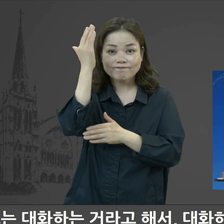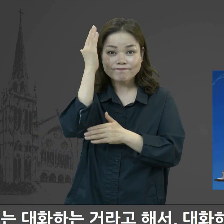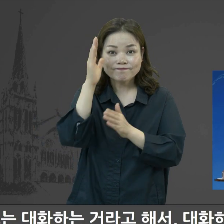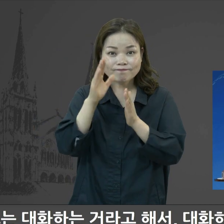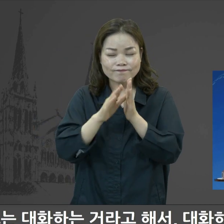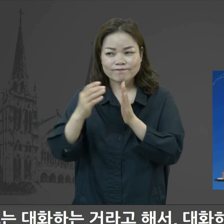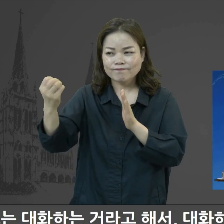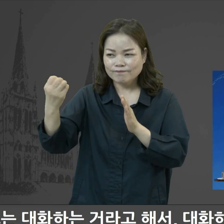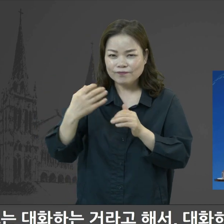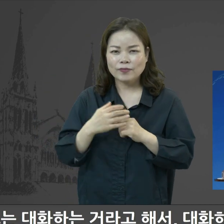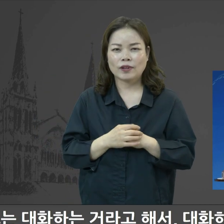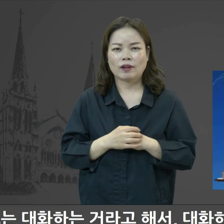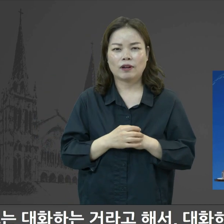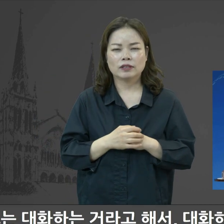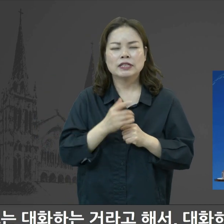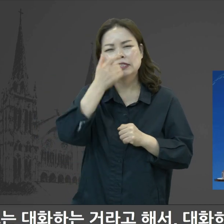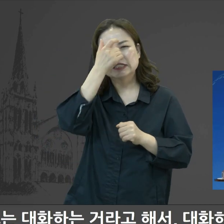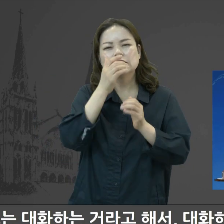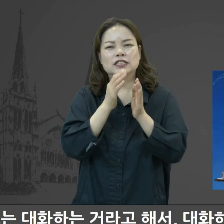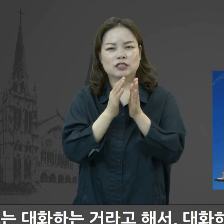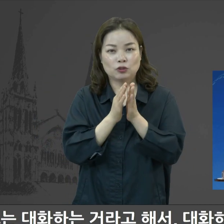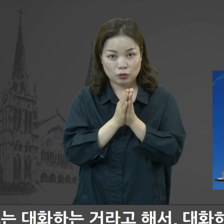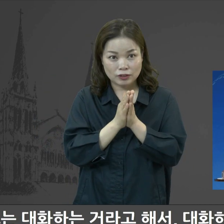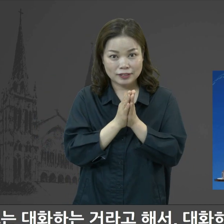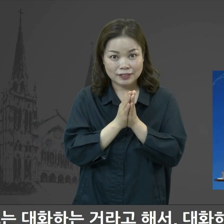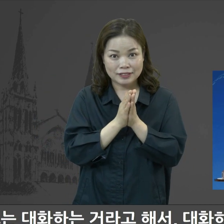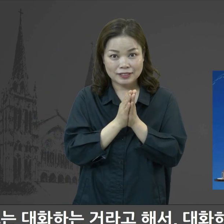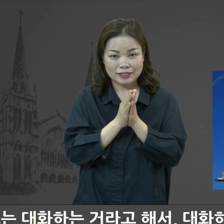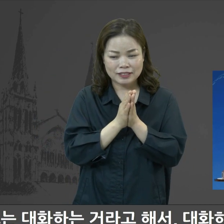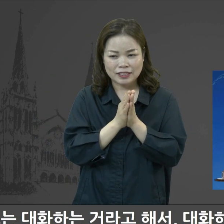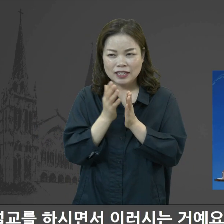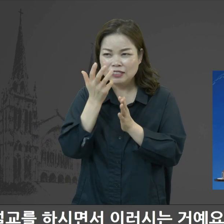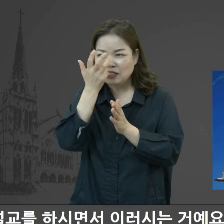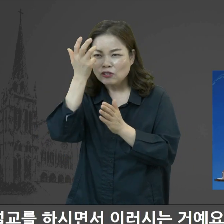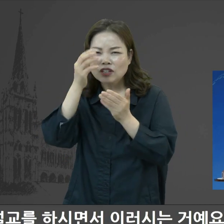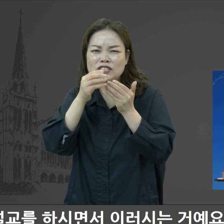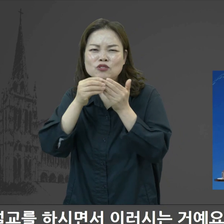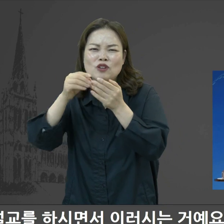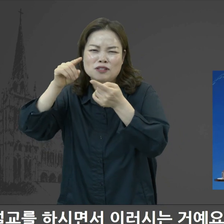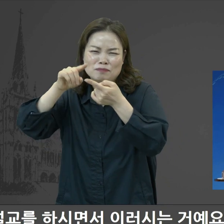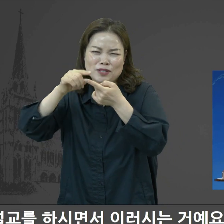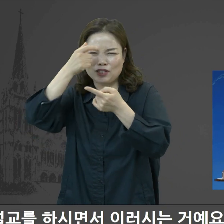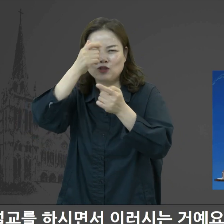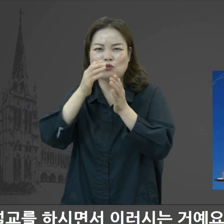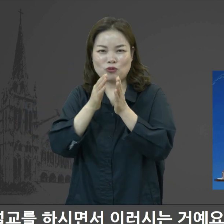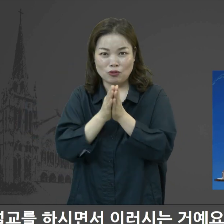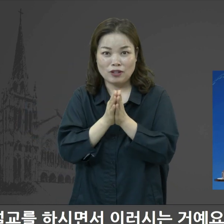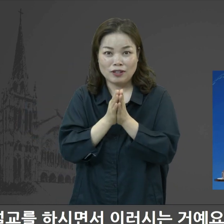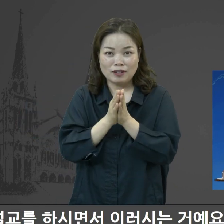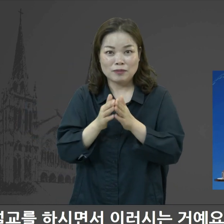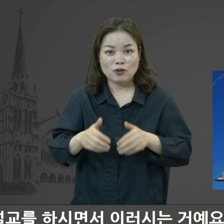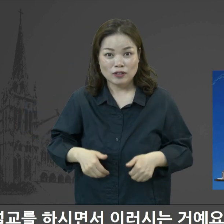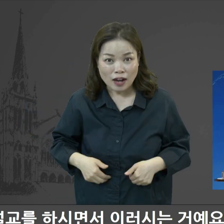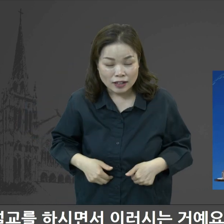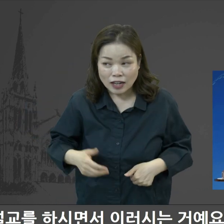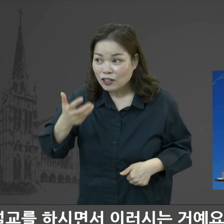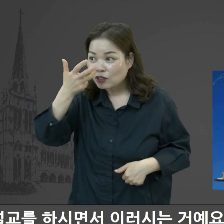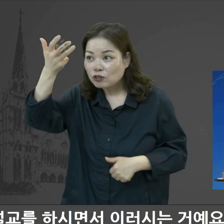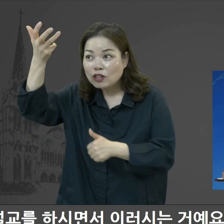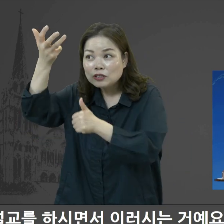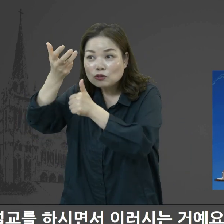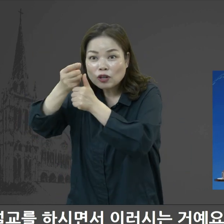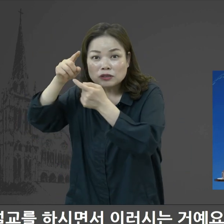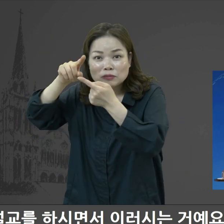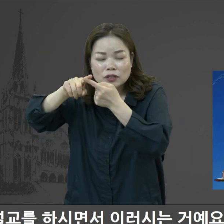하시면서 이러시는 거예요. 기도는 성령님의 인도하심 따라 기도를 해야 된대요. 그래서 제가 성령님의 인도하심